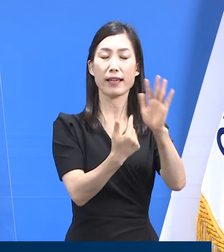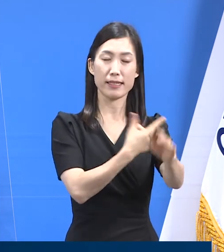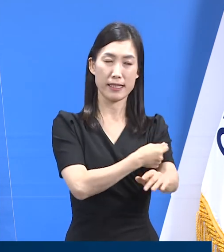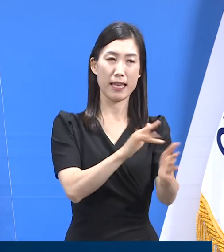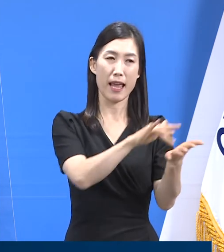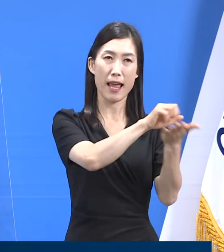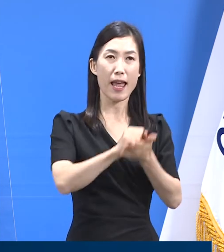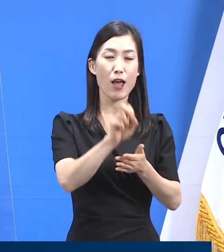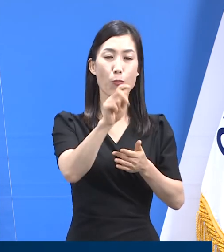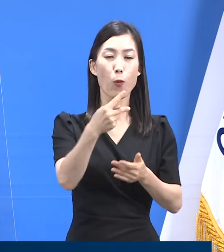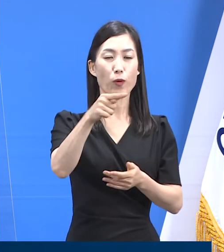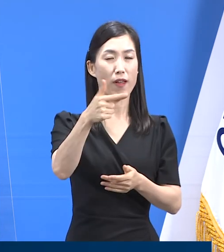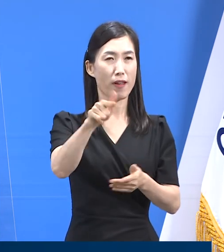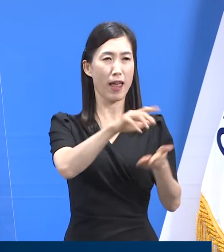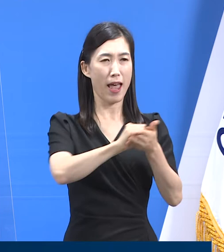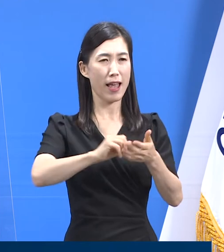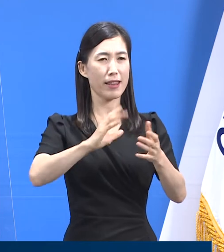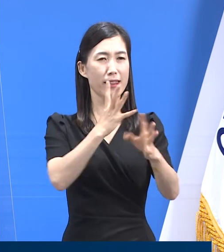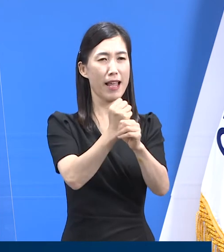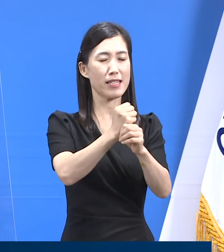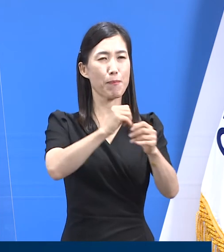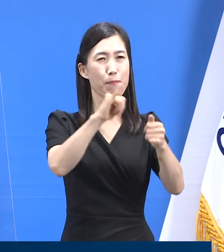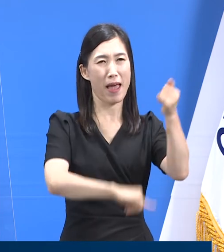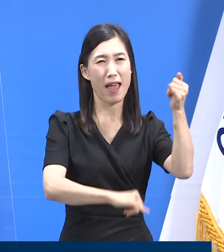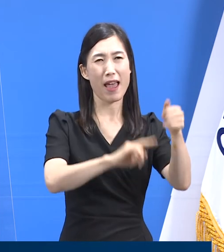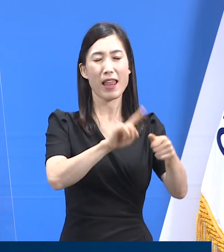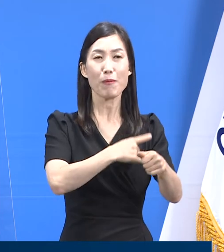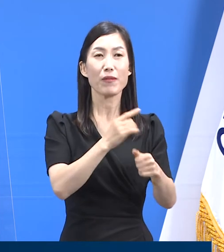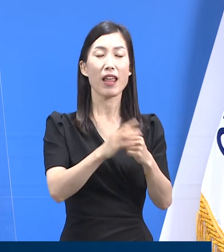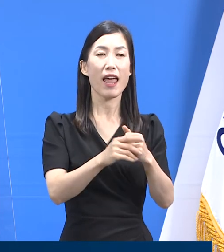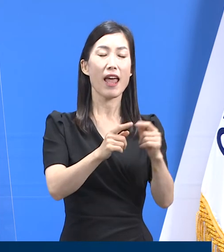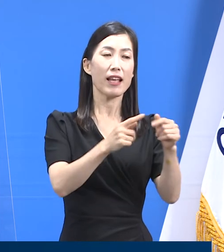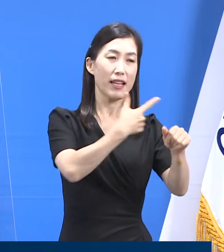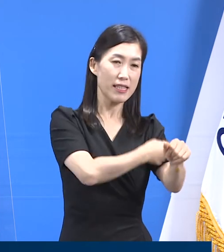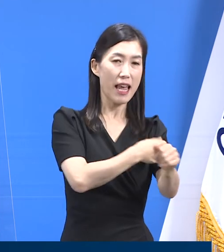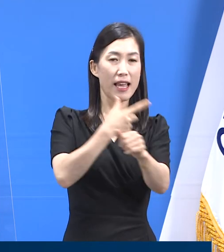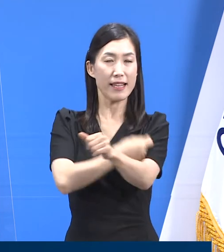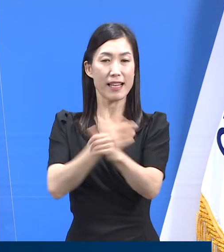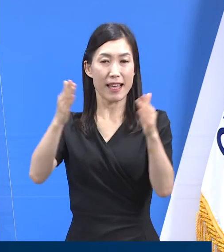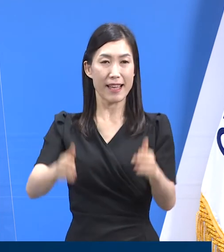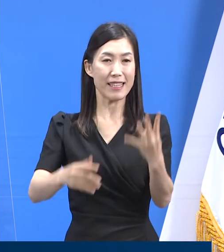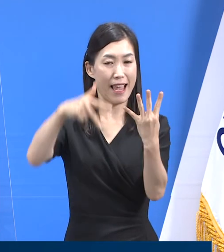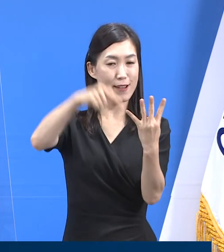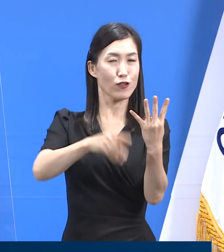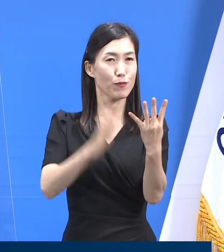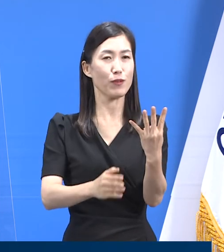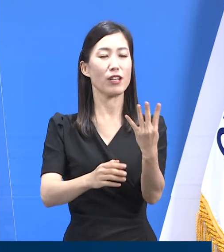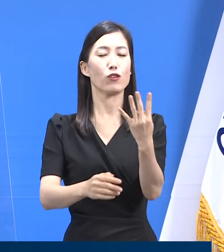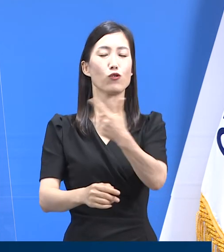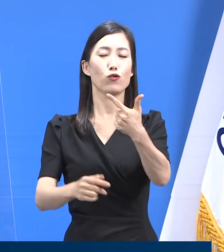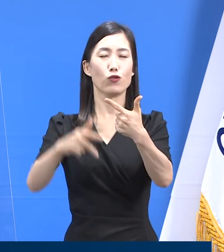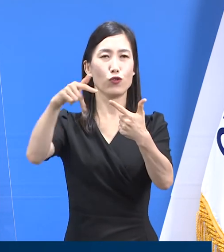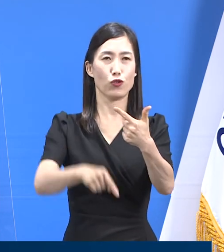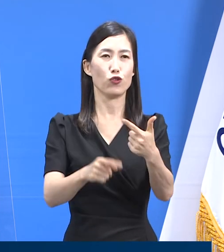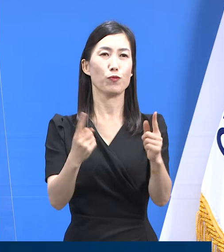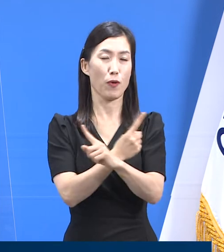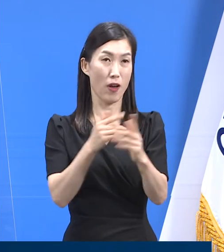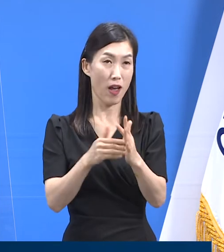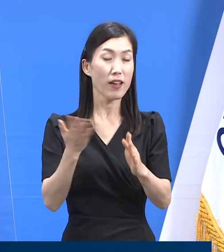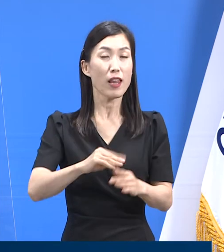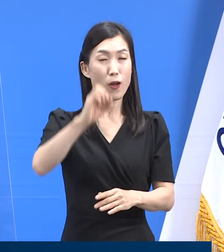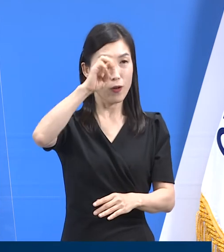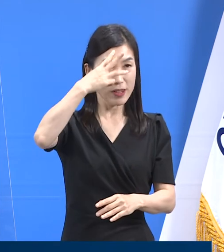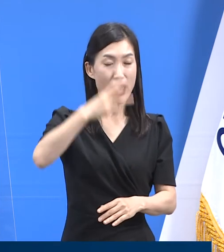간격을 6주로 조정한다고 발표했습니다. 단 고3 학생, 고교 교직원, 입영 장병 등은 일정을 고려하여 기존